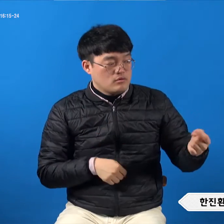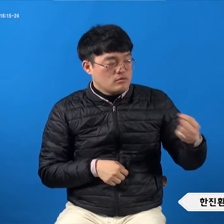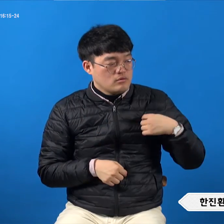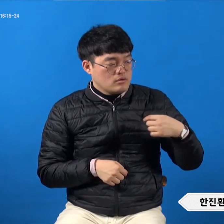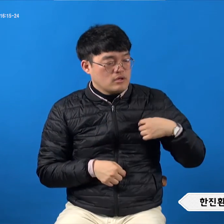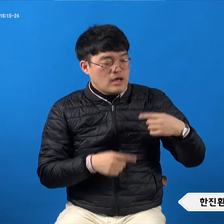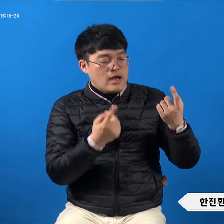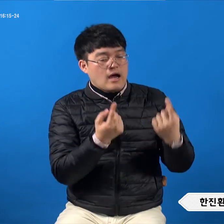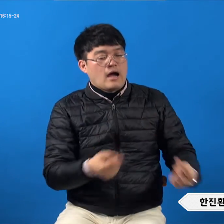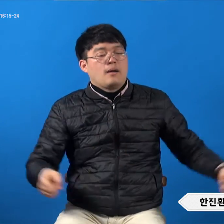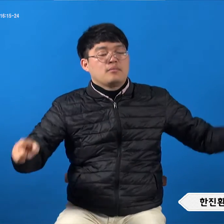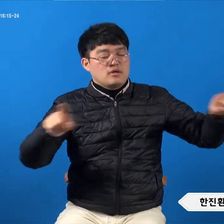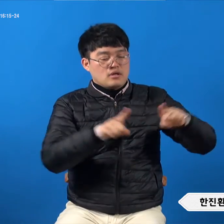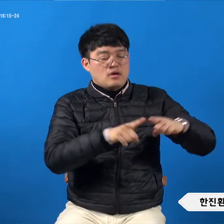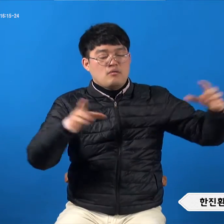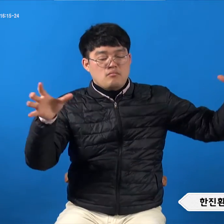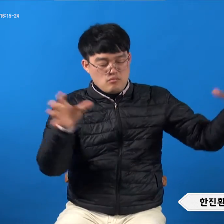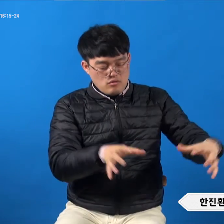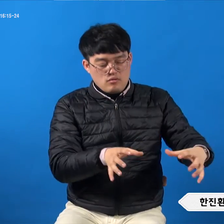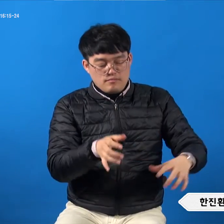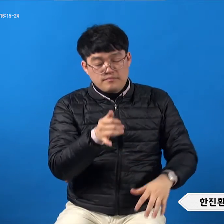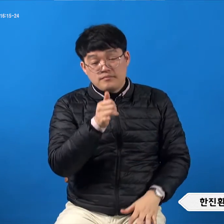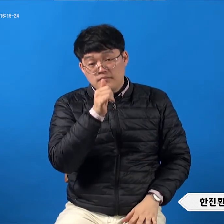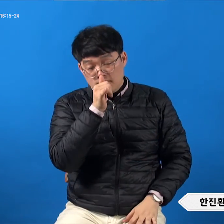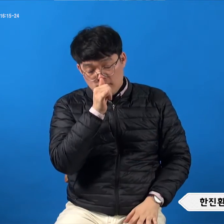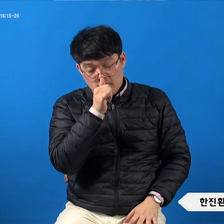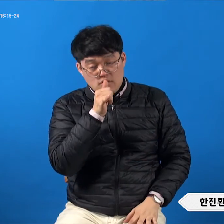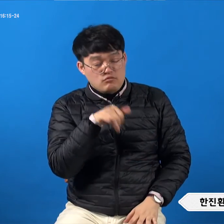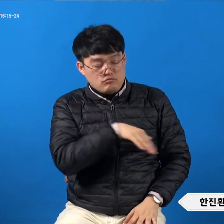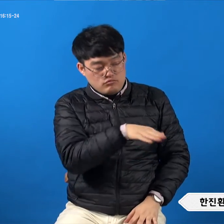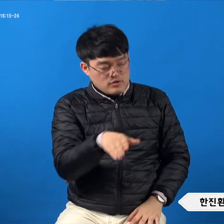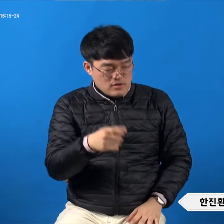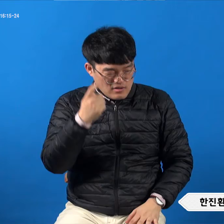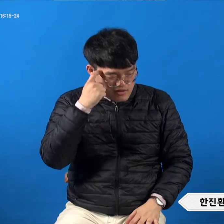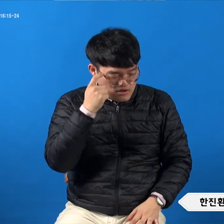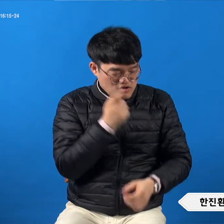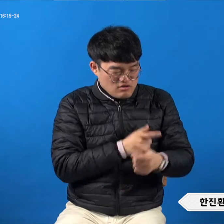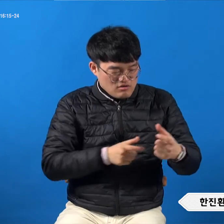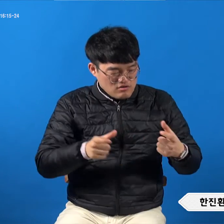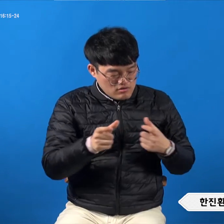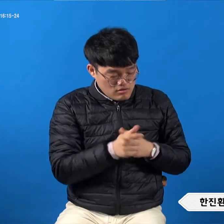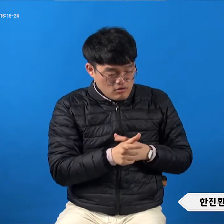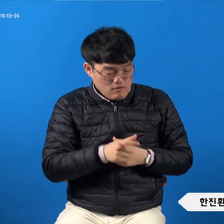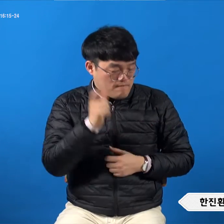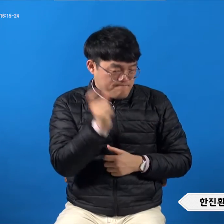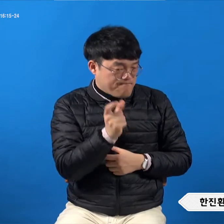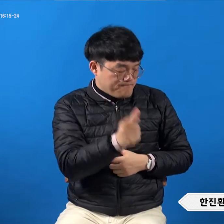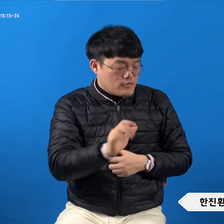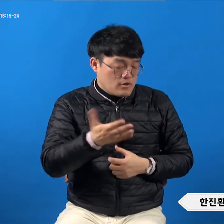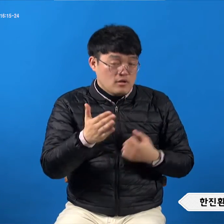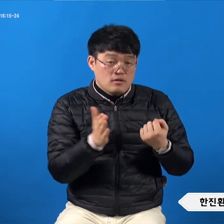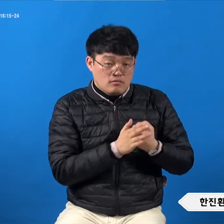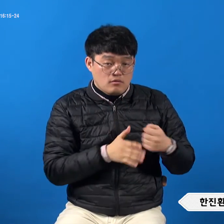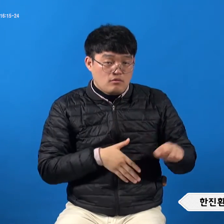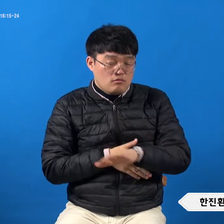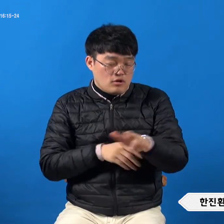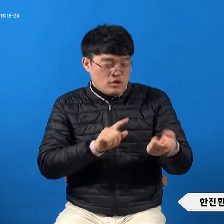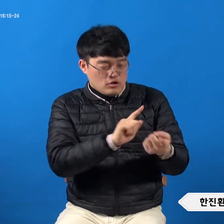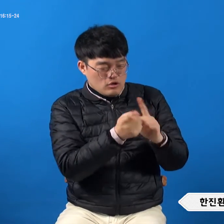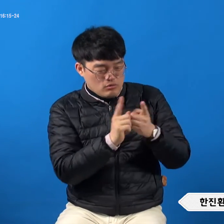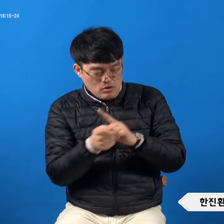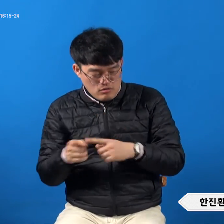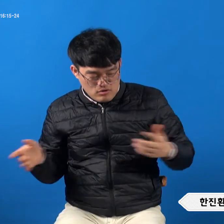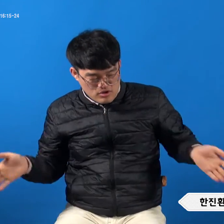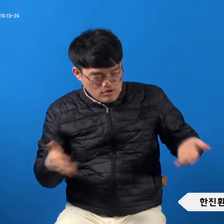우리를 함께 수용한 것이었다. 함께 있으면서 우리의 결의는 더욱 굳어졌기 때문이다. 우리는 서로를 붙들어